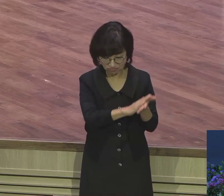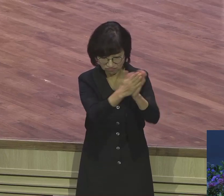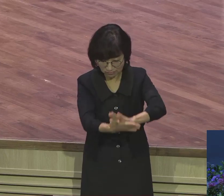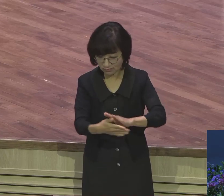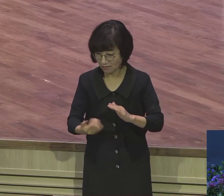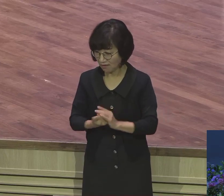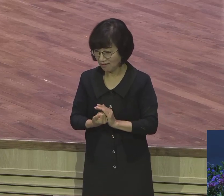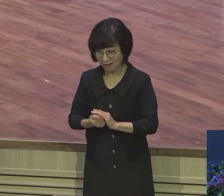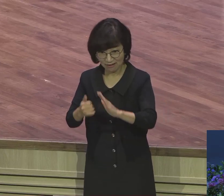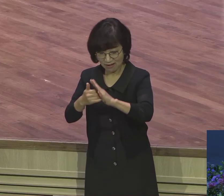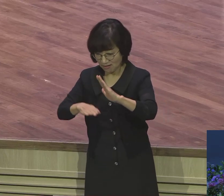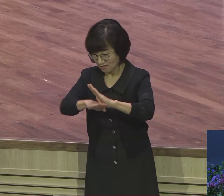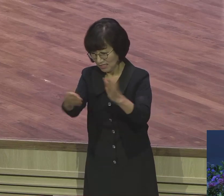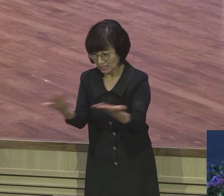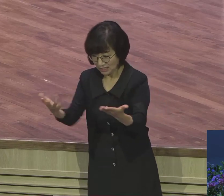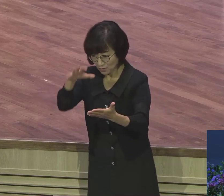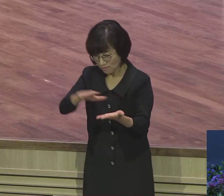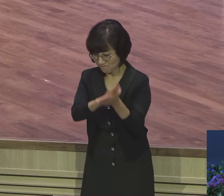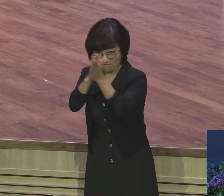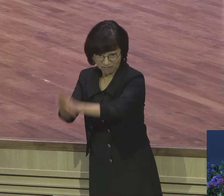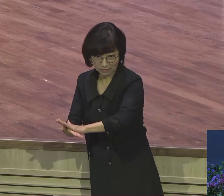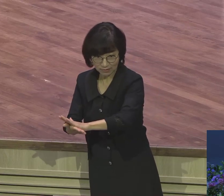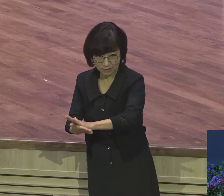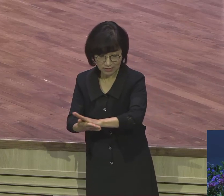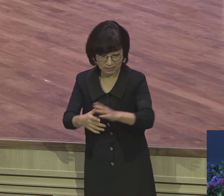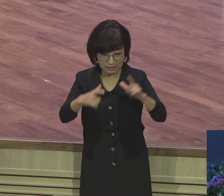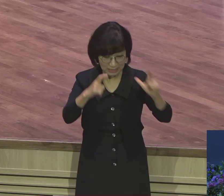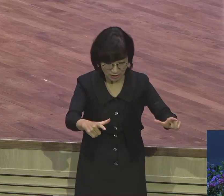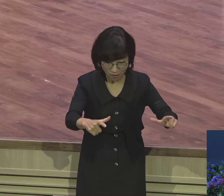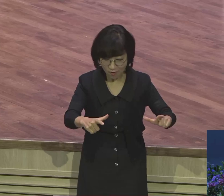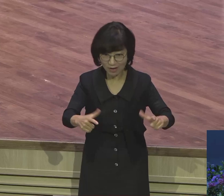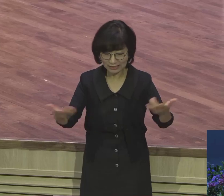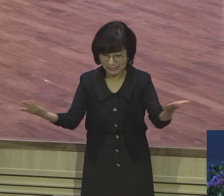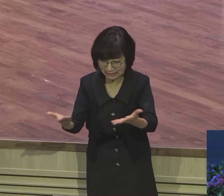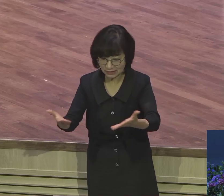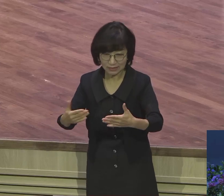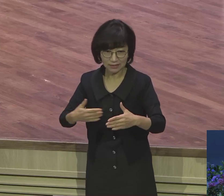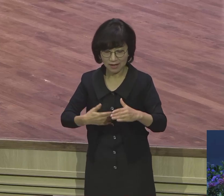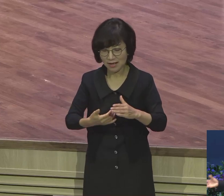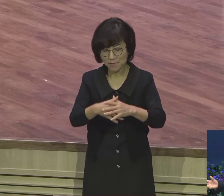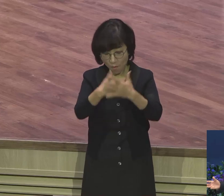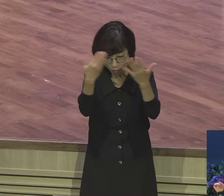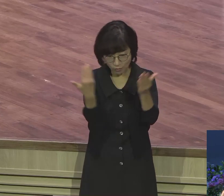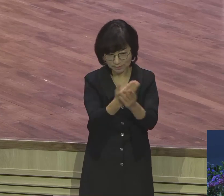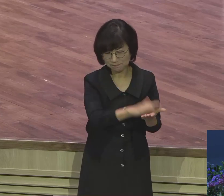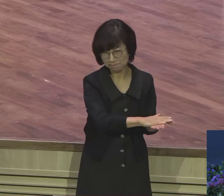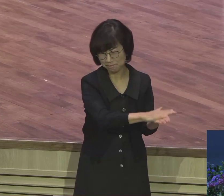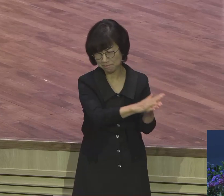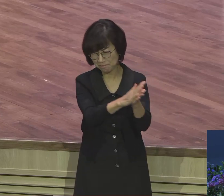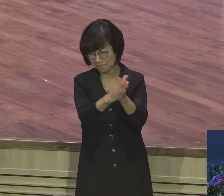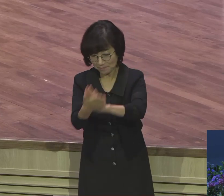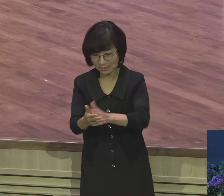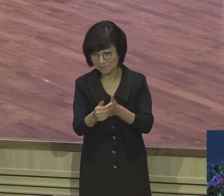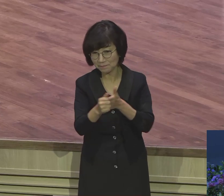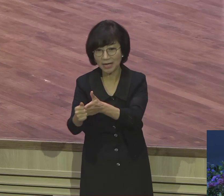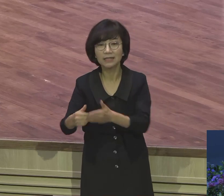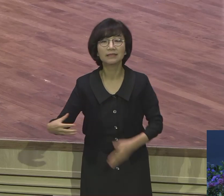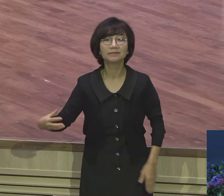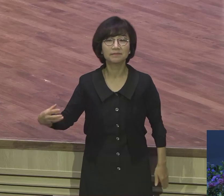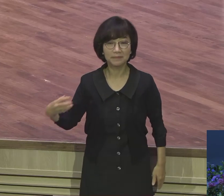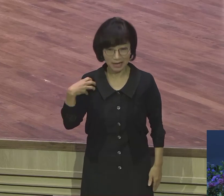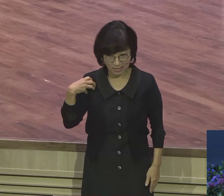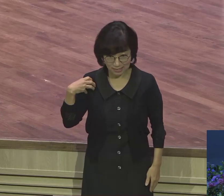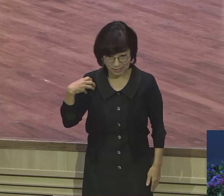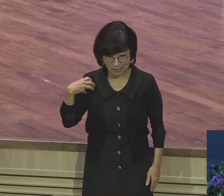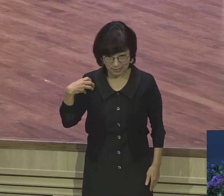바꾸고 내 사례변장을 바꾸고 내 지역을 바꾸는 그러한 세상의 틀을 바꾸는 변화의 주도자가